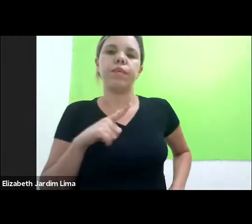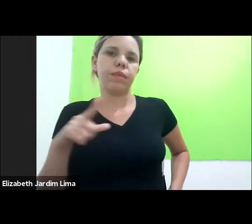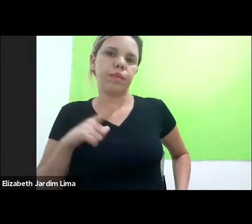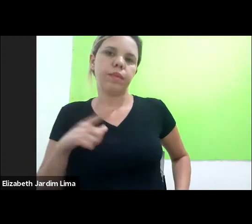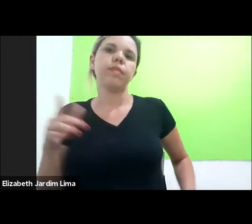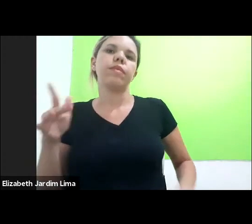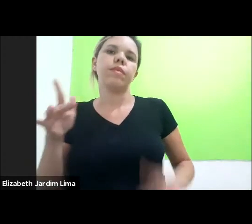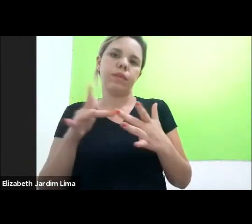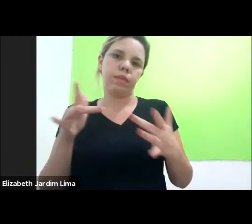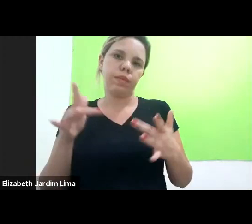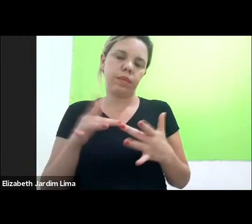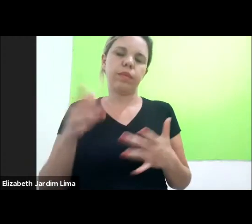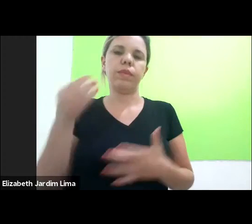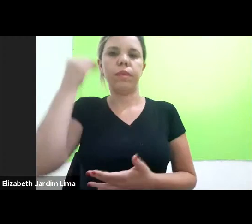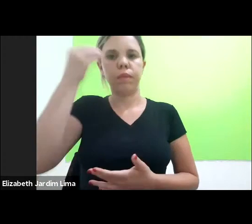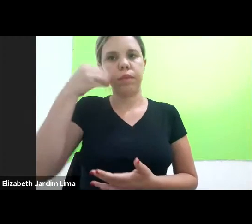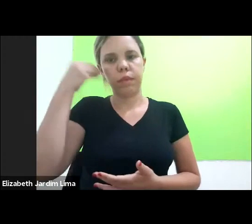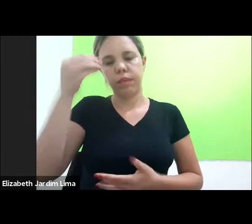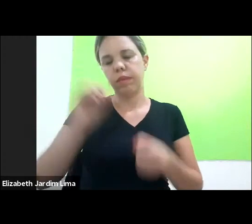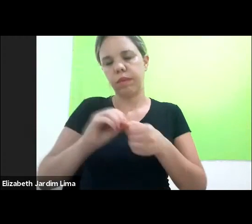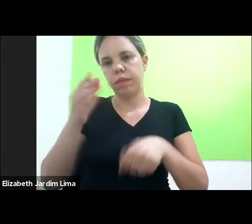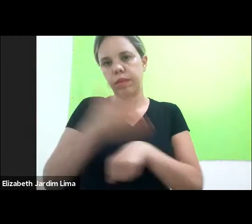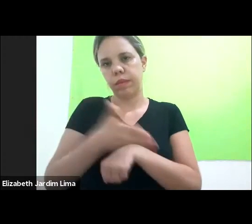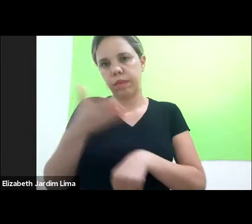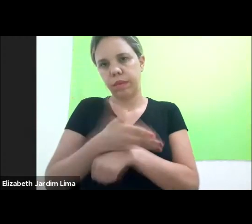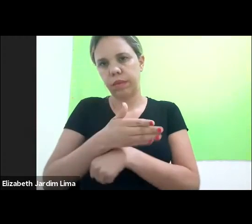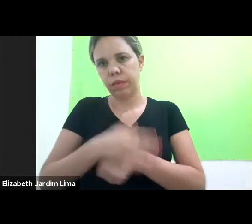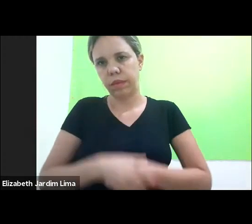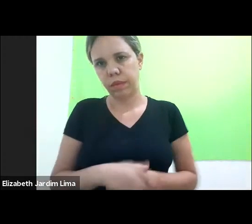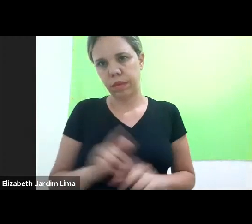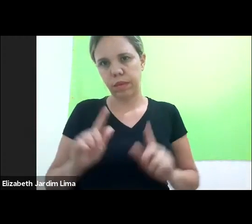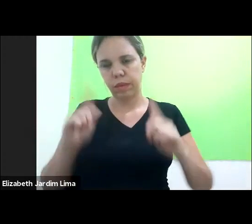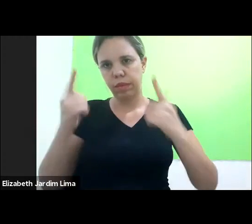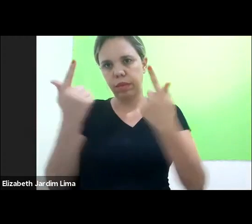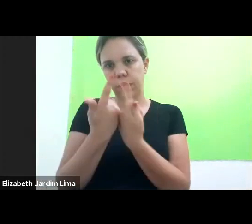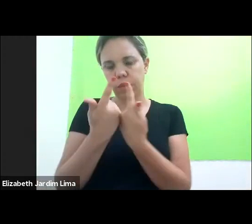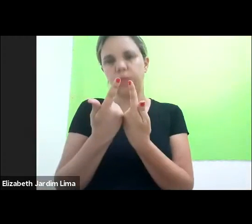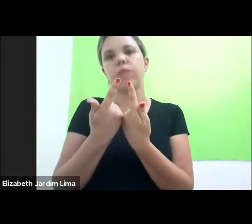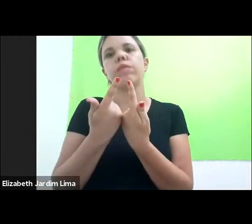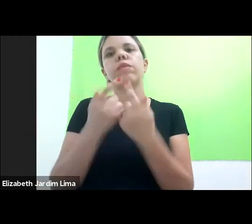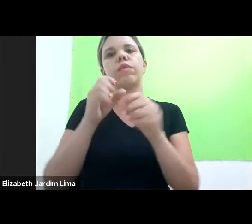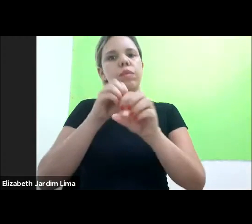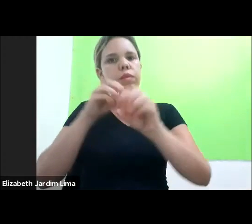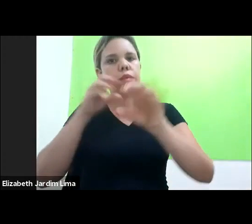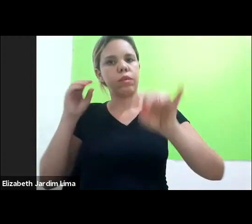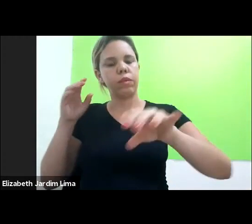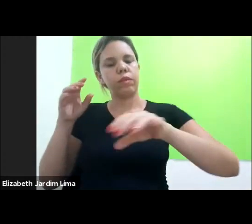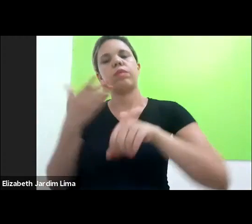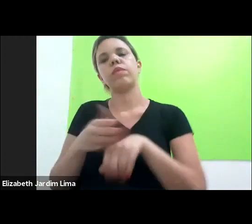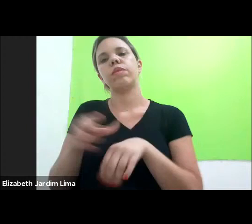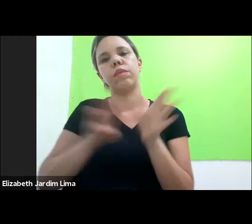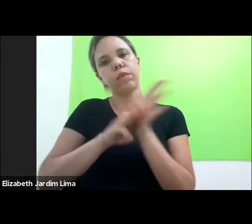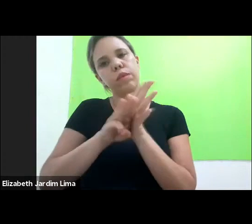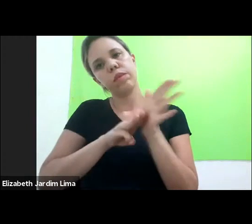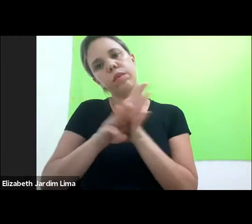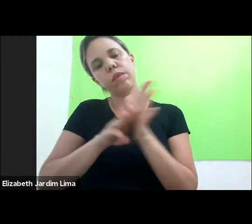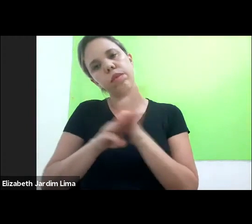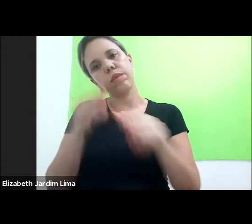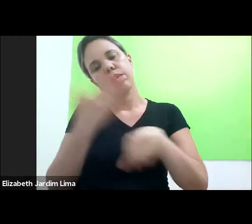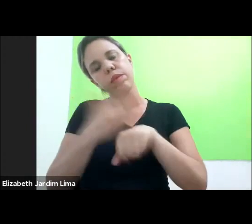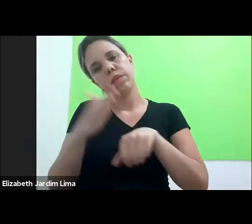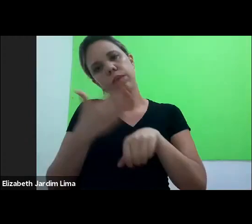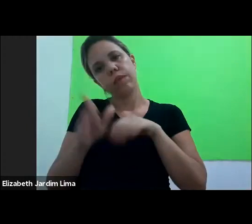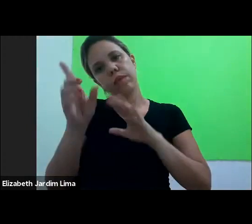de viver uma experiência de fazer parte de um grupo de extensão que também aplica metodologia de clínicas jurídicas,